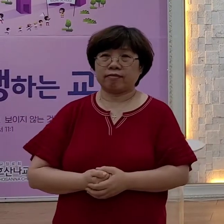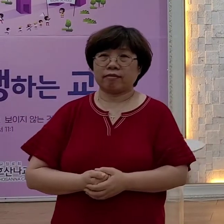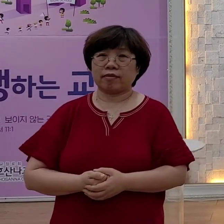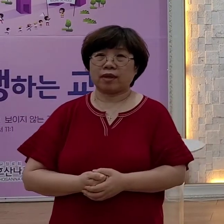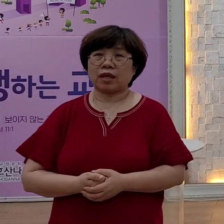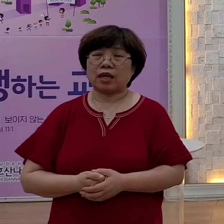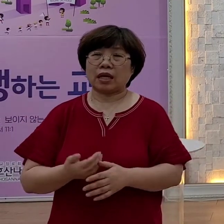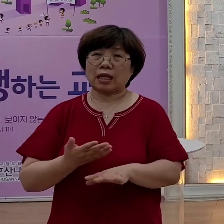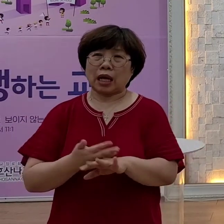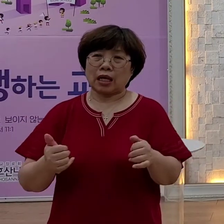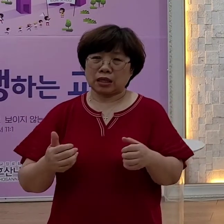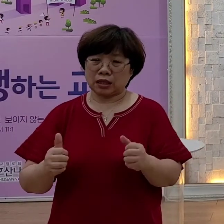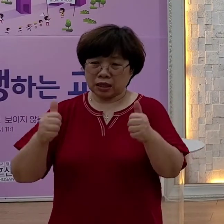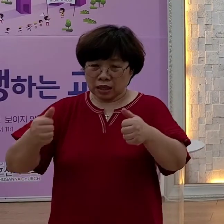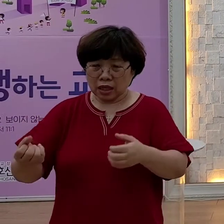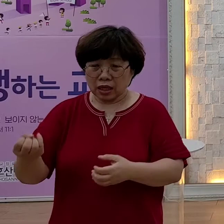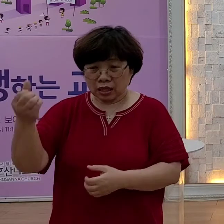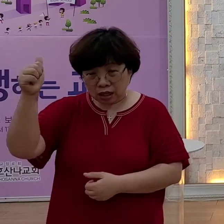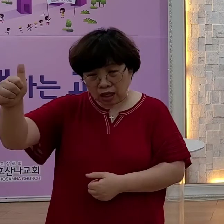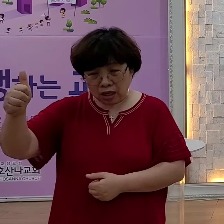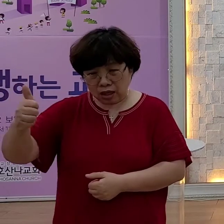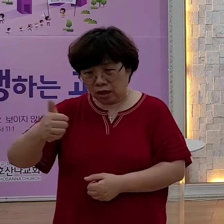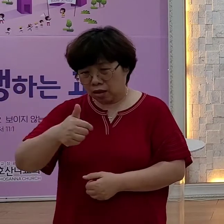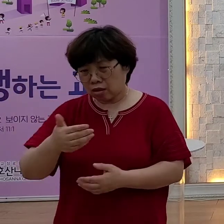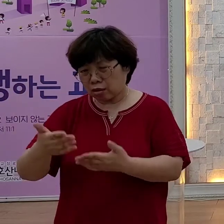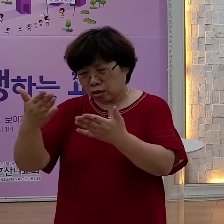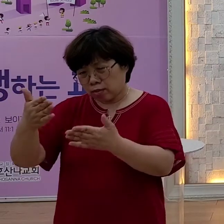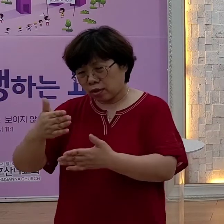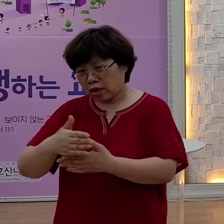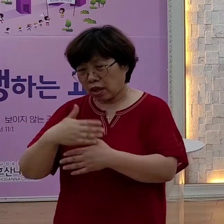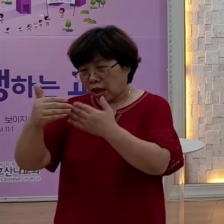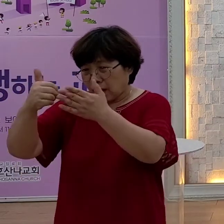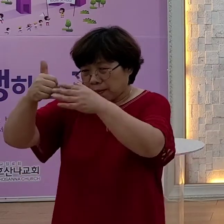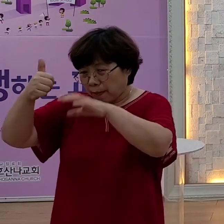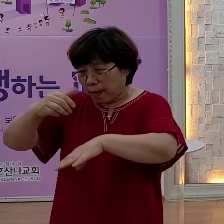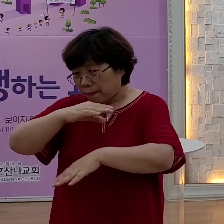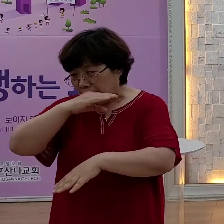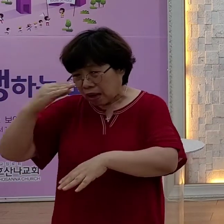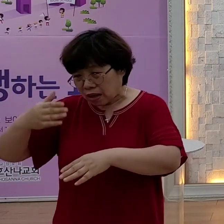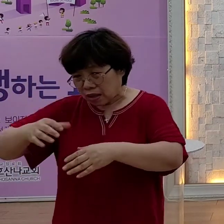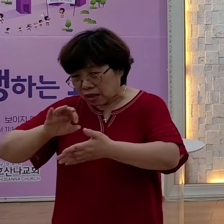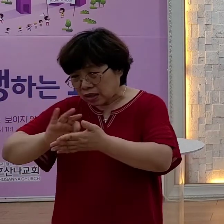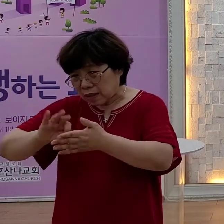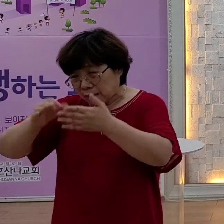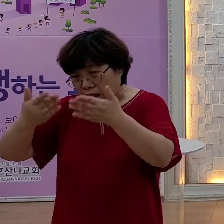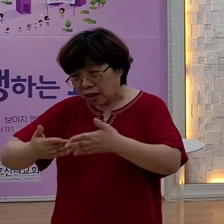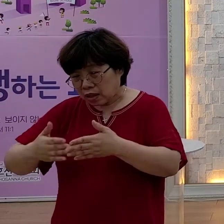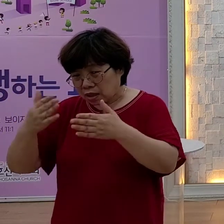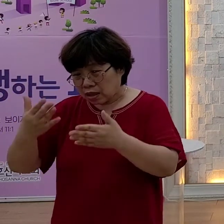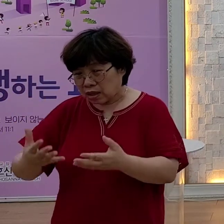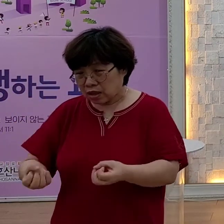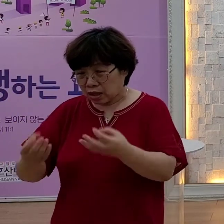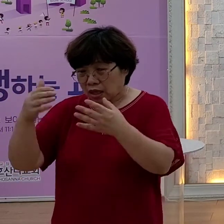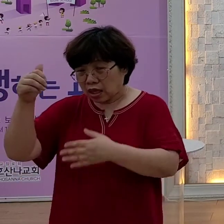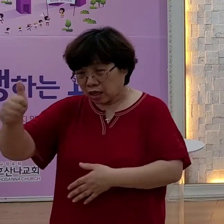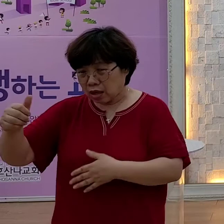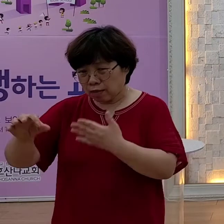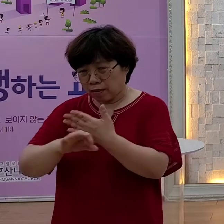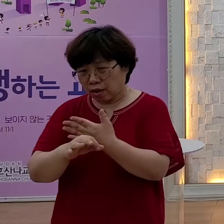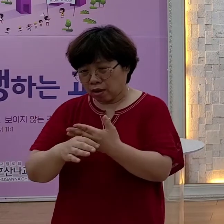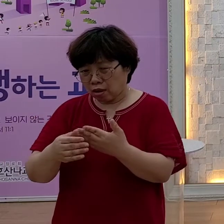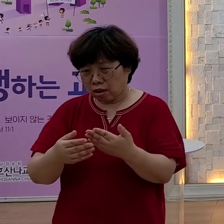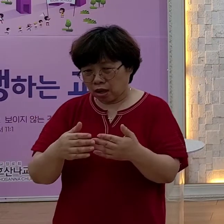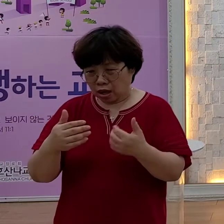마음이 탐탁치가 않아요. 좀 하나님 앞에 바로 서서 하나님 앞에 쓰임받는 제사장이었다면, 아, 우리 아들도